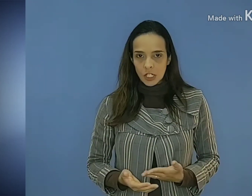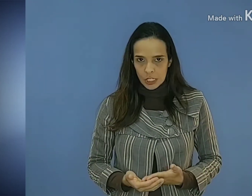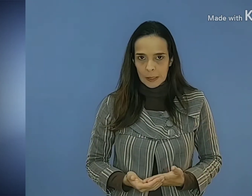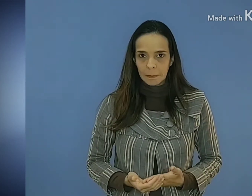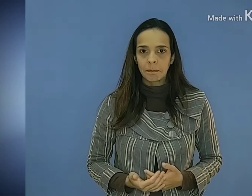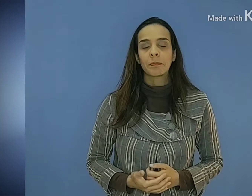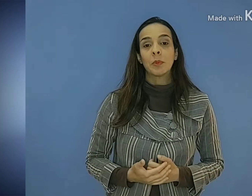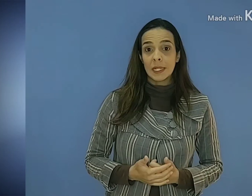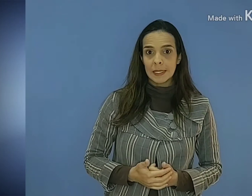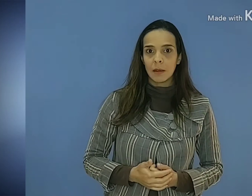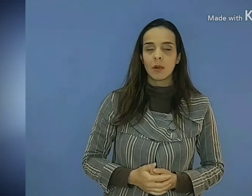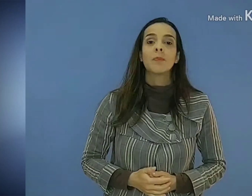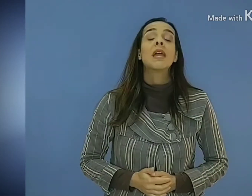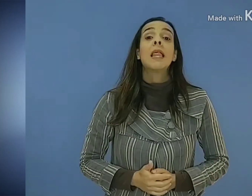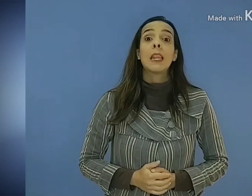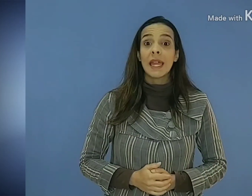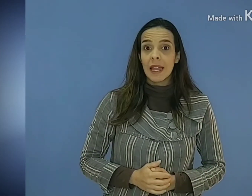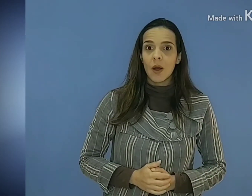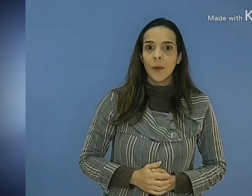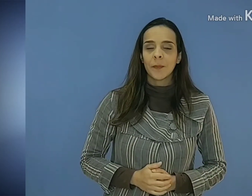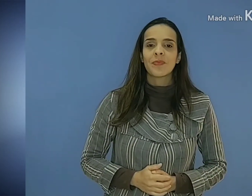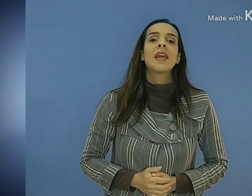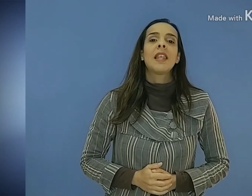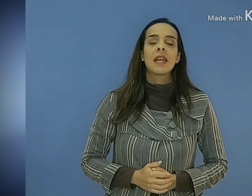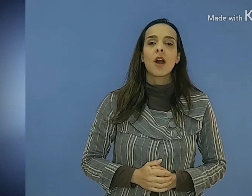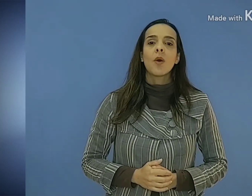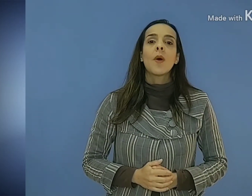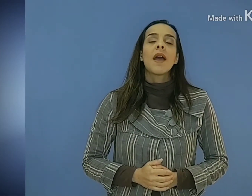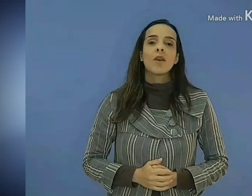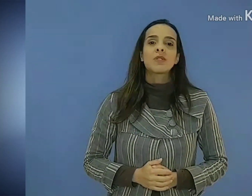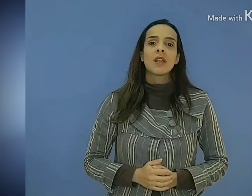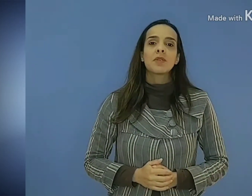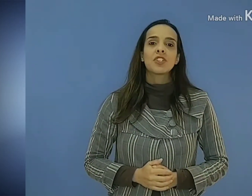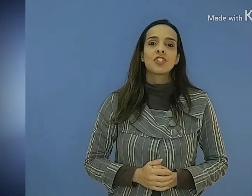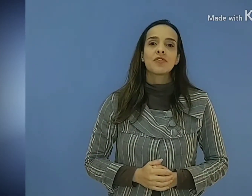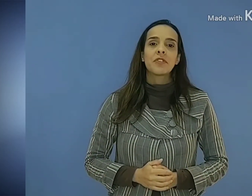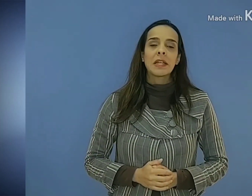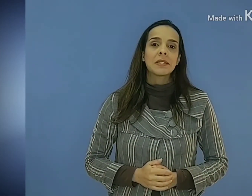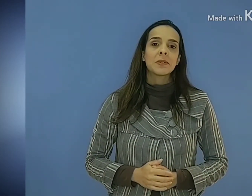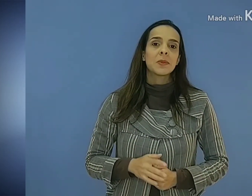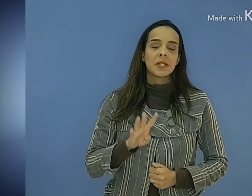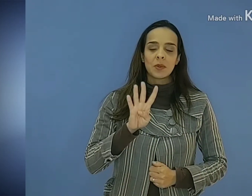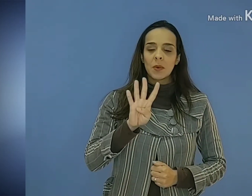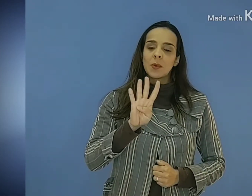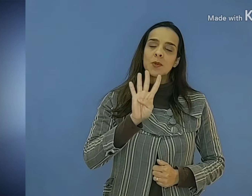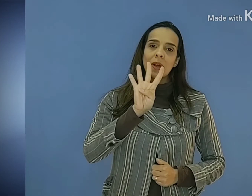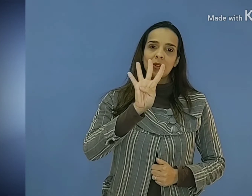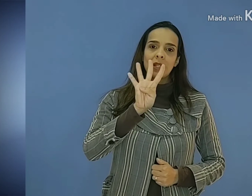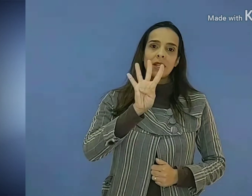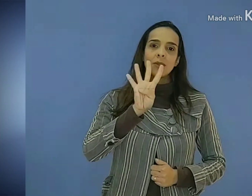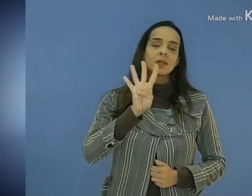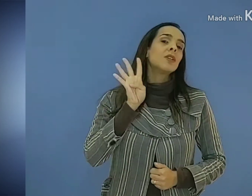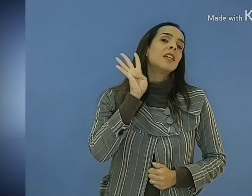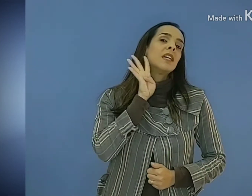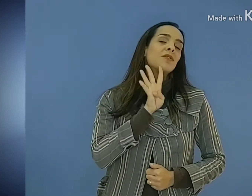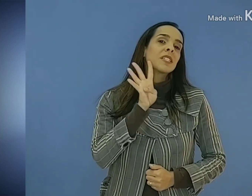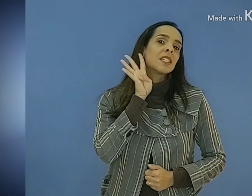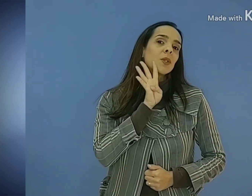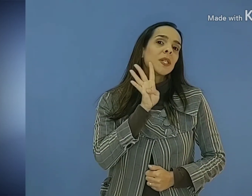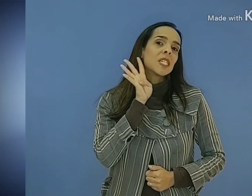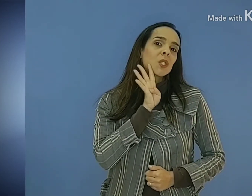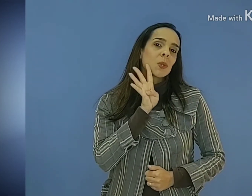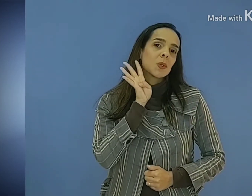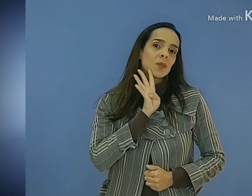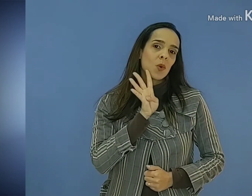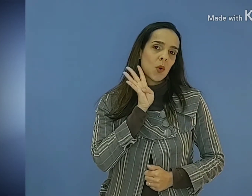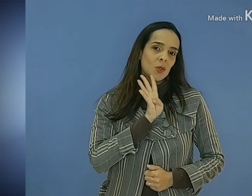usa no dia a dia. Por exemplo, legal. Legal é um sinal que a gente faz usando os 4 dedos e